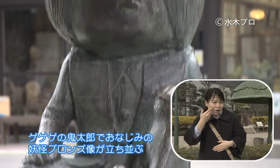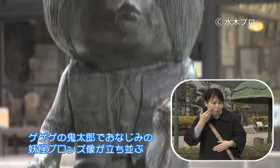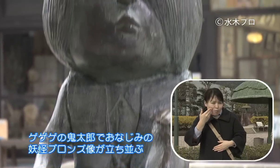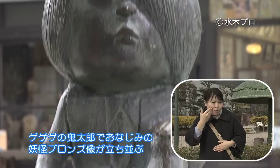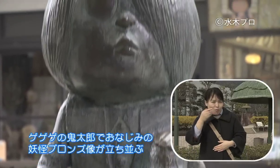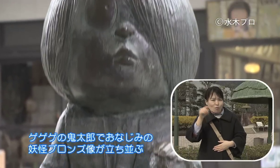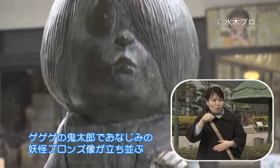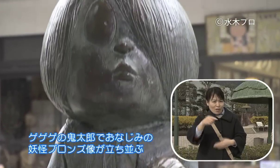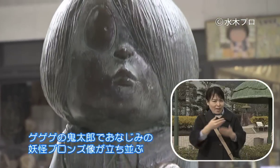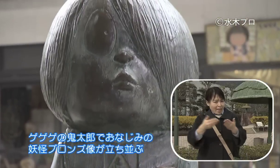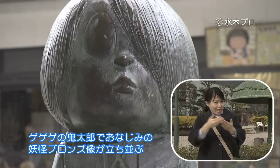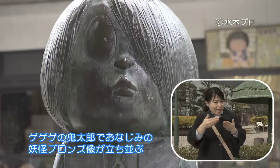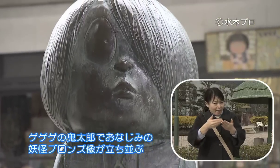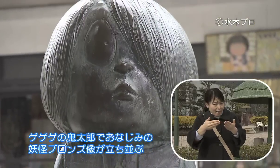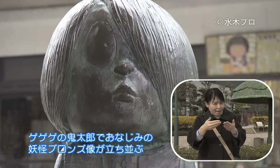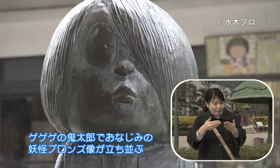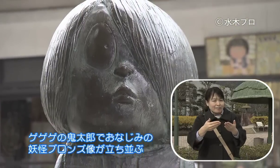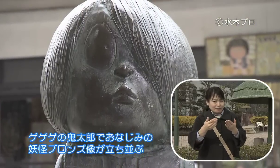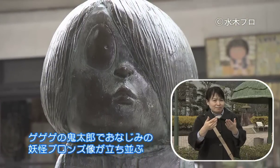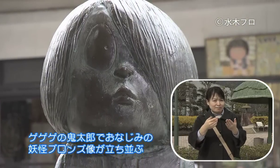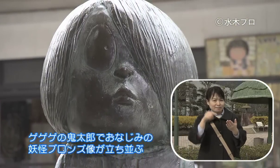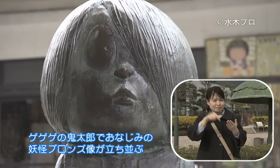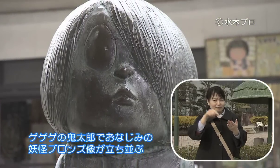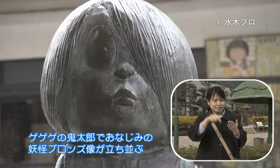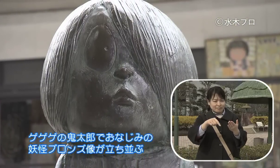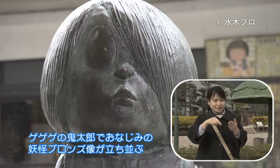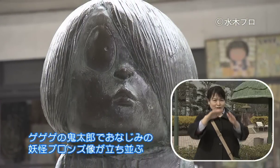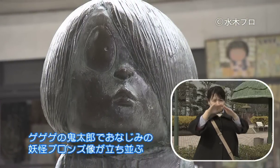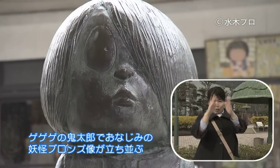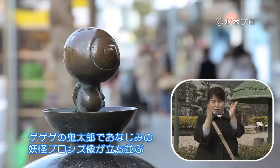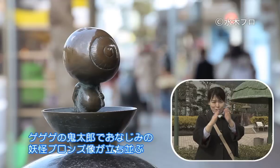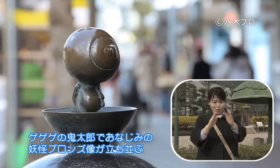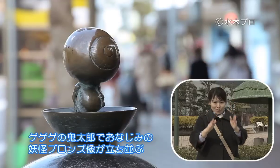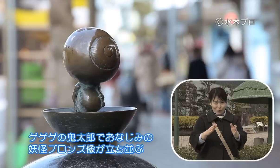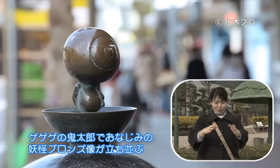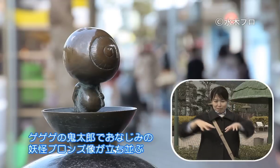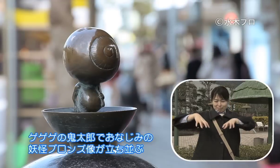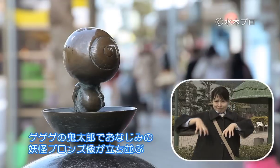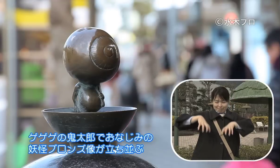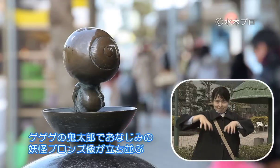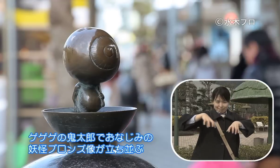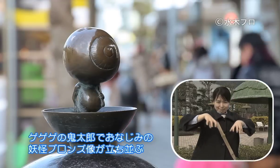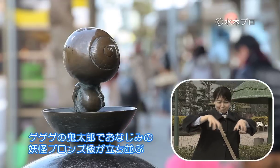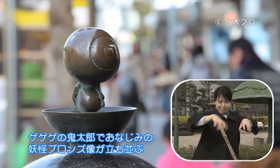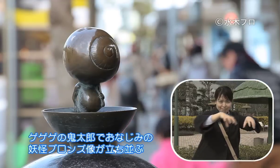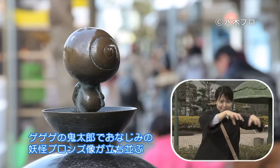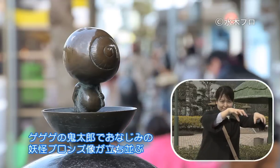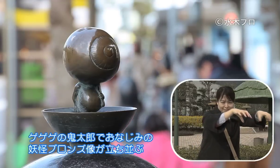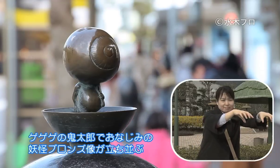にゲゲゲの鬼太郎でおなじみの妖怪ブロンズ像が